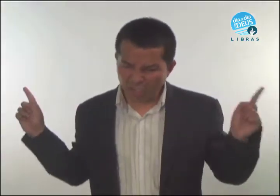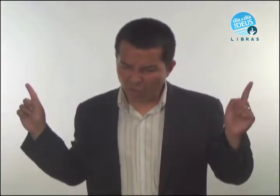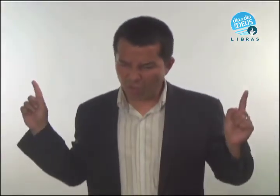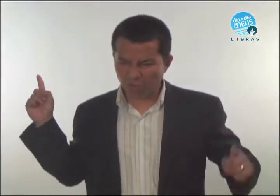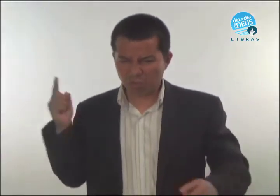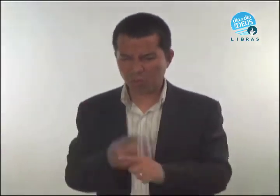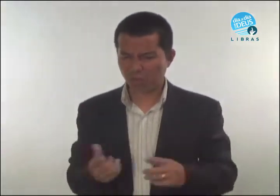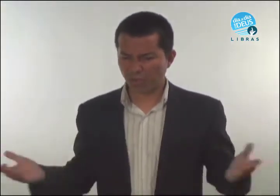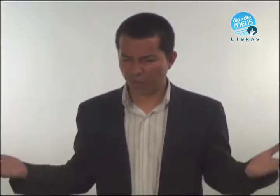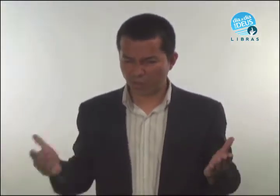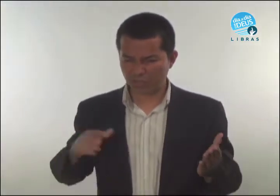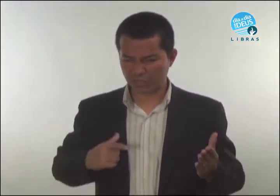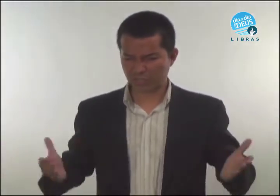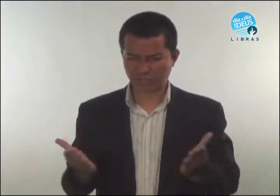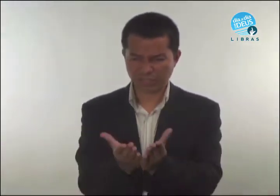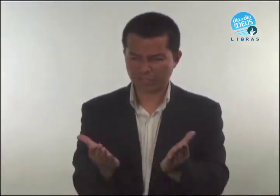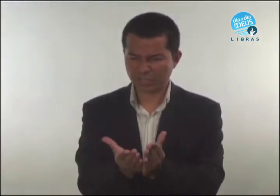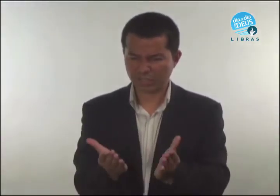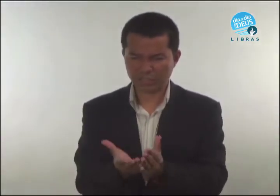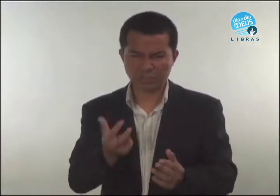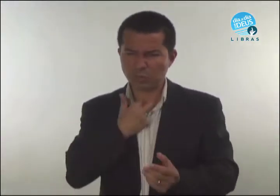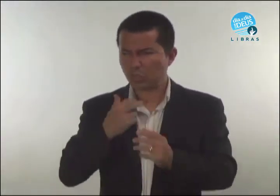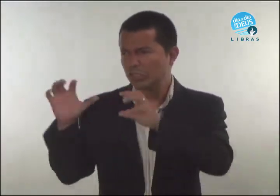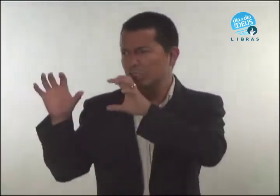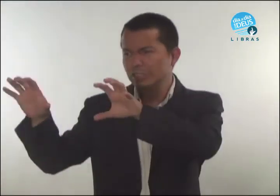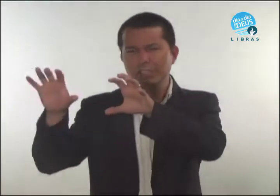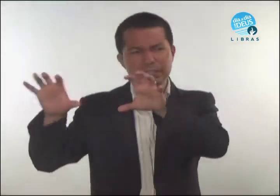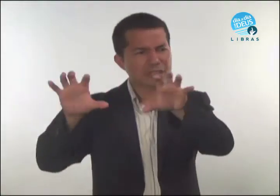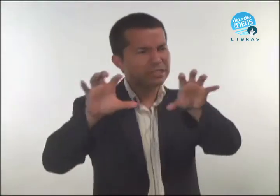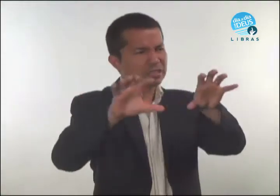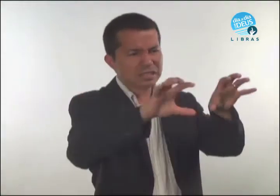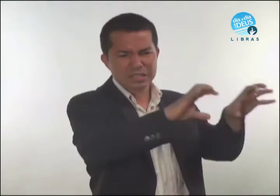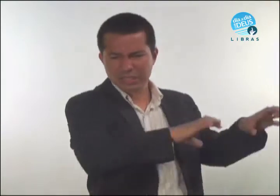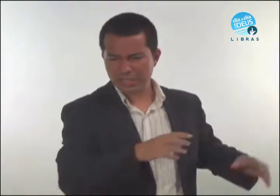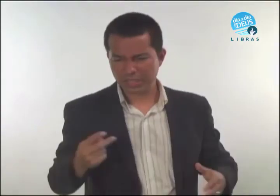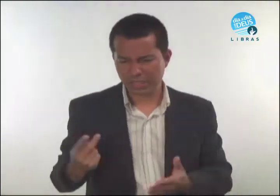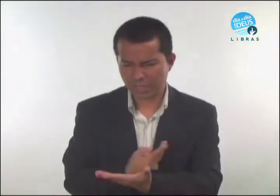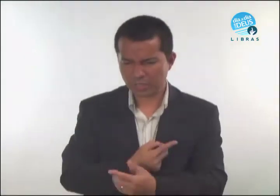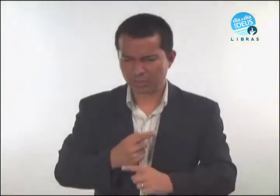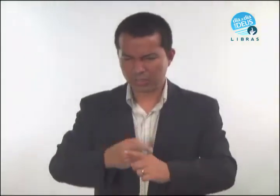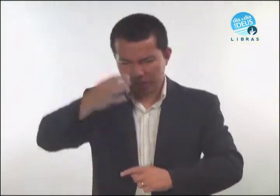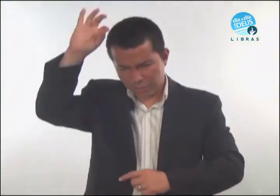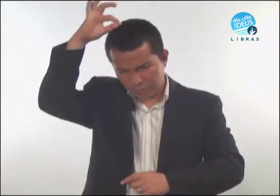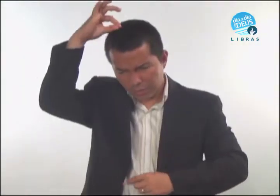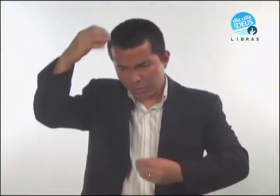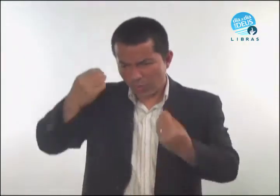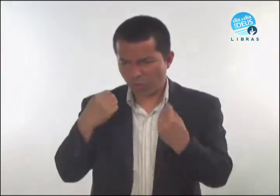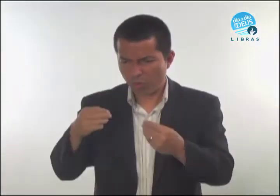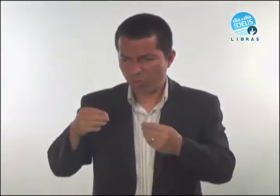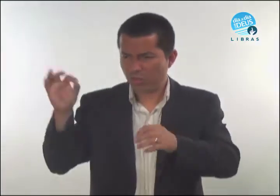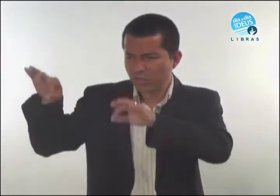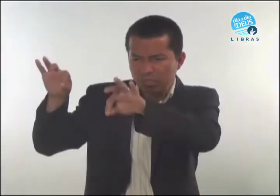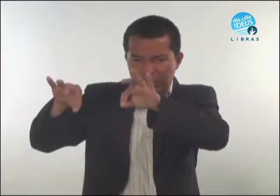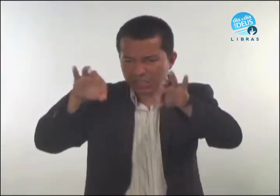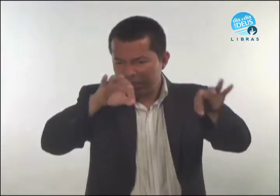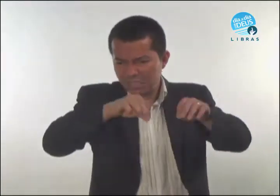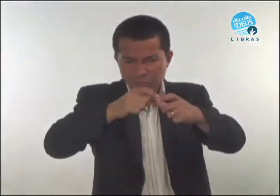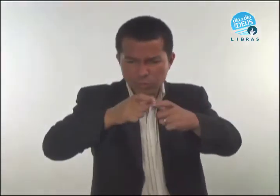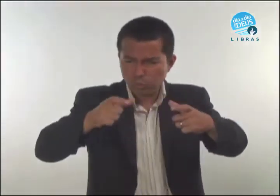se a hipocrisia entrar no meio da minha igreja agora, esse mover do Espírito vai acabar.